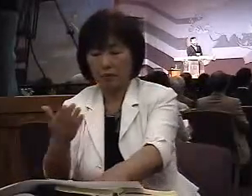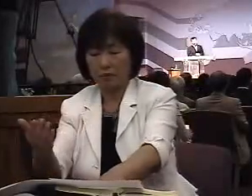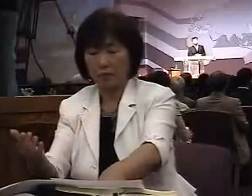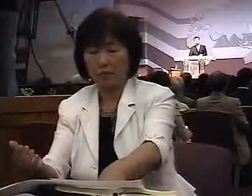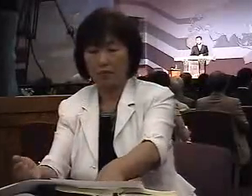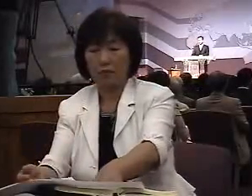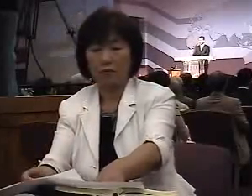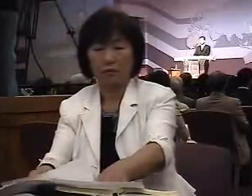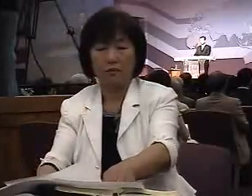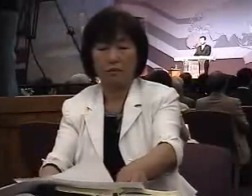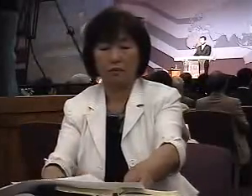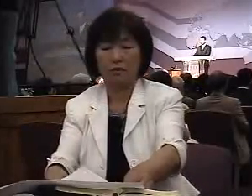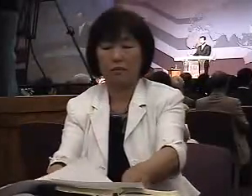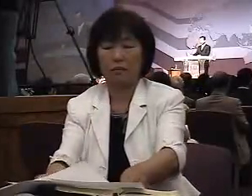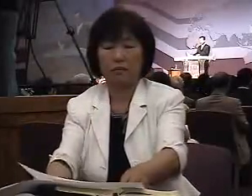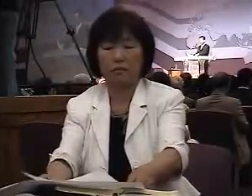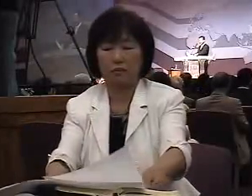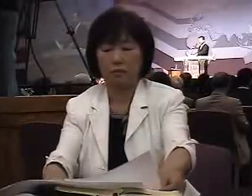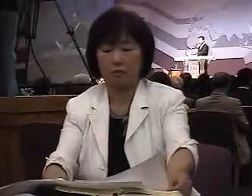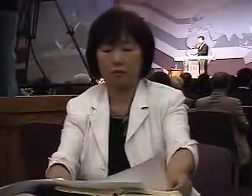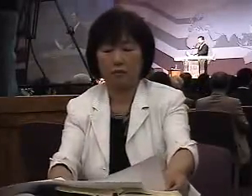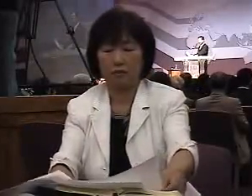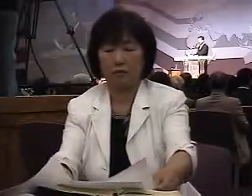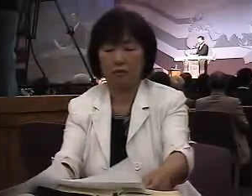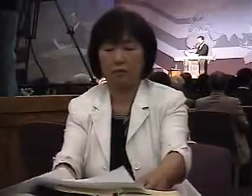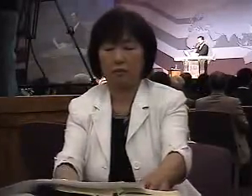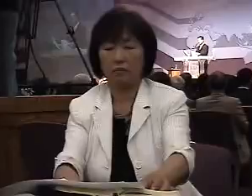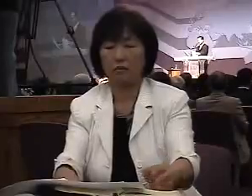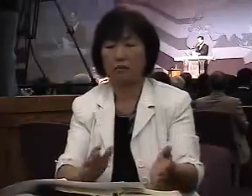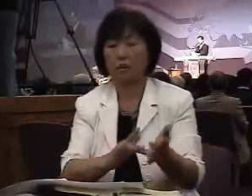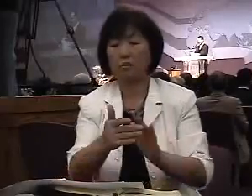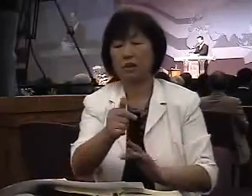여러분, 예수님께서 이 말씀을 통해